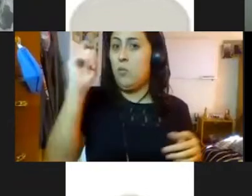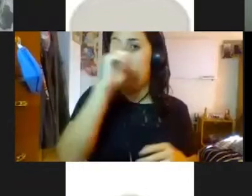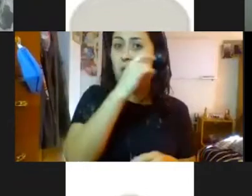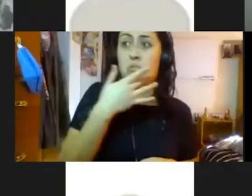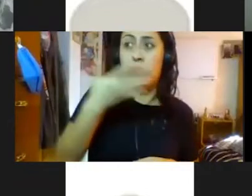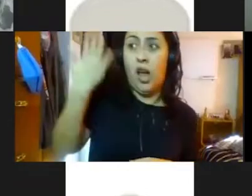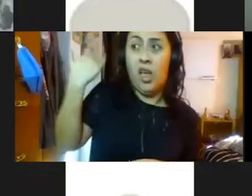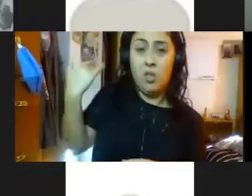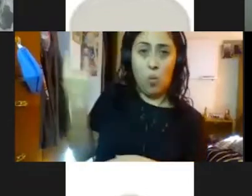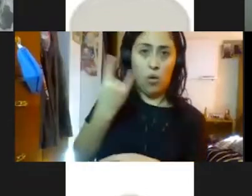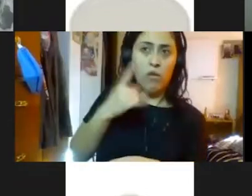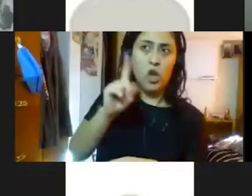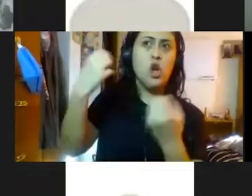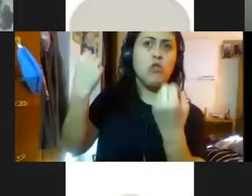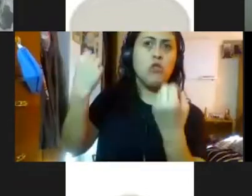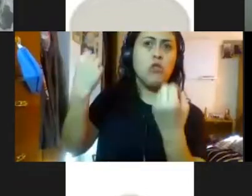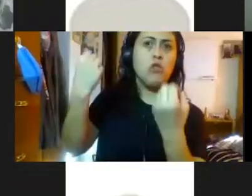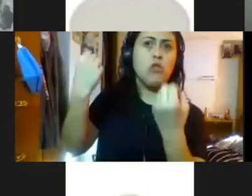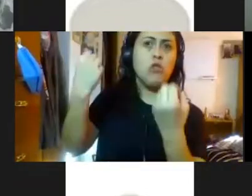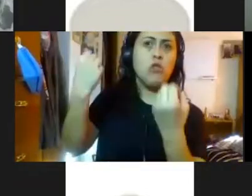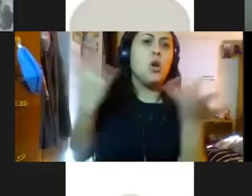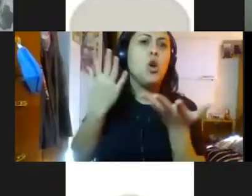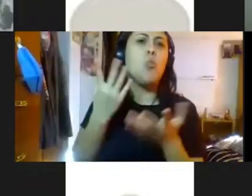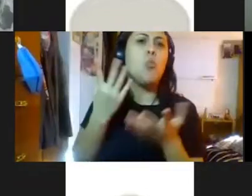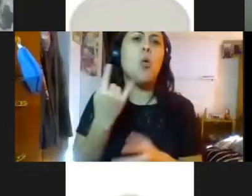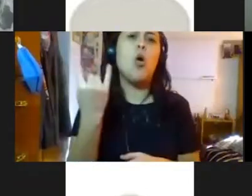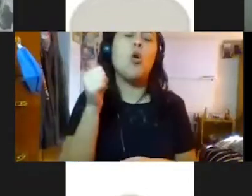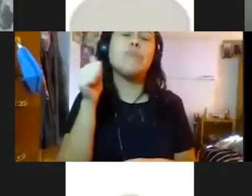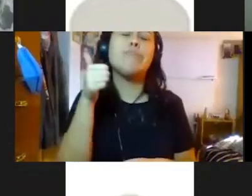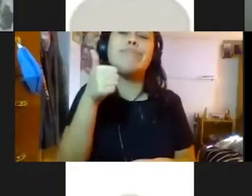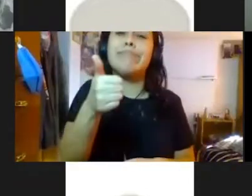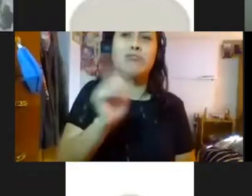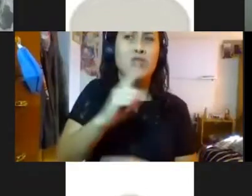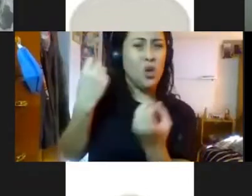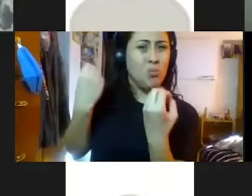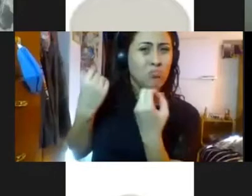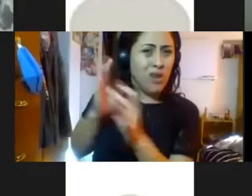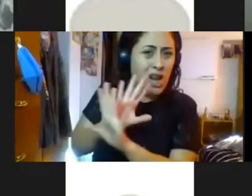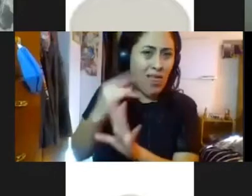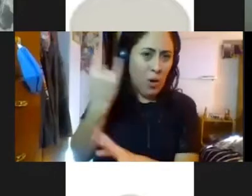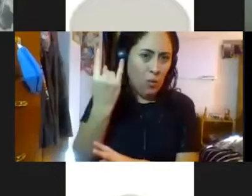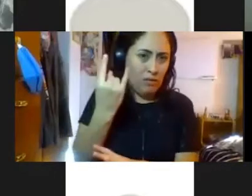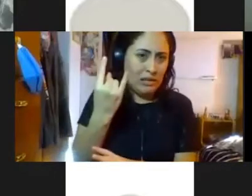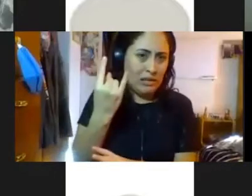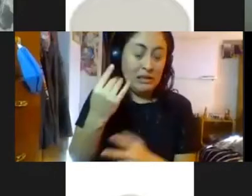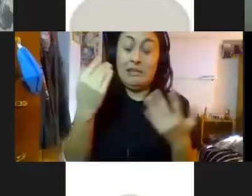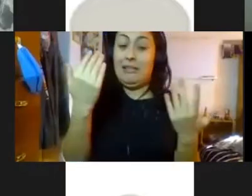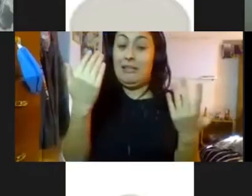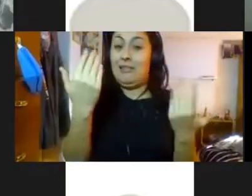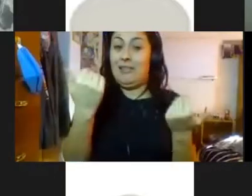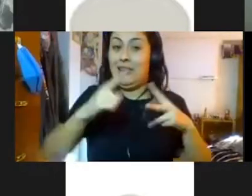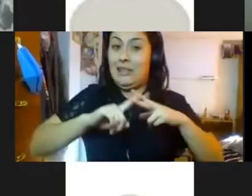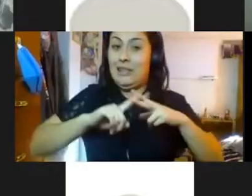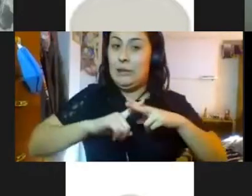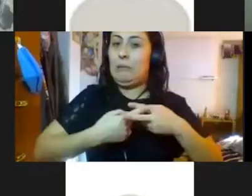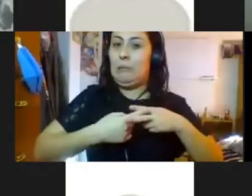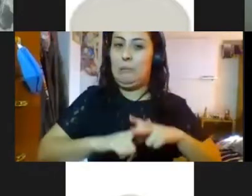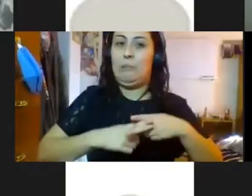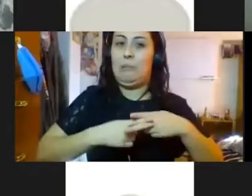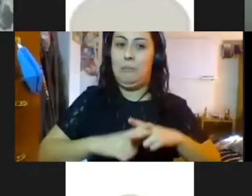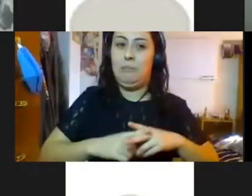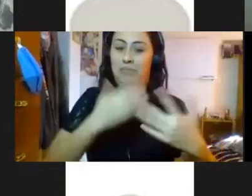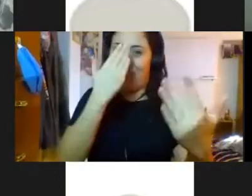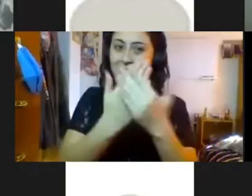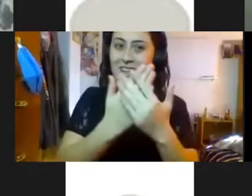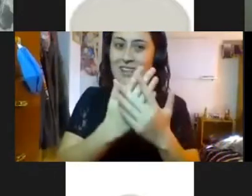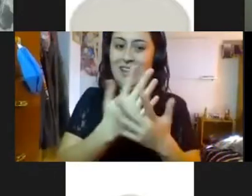inicial, definitivamente. O sea, ahí se necesitan muchísimas herramientas para poder efectivamente desarrollar